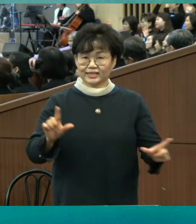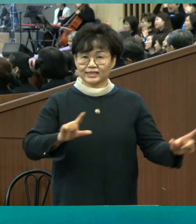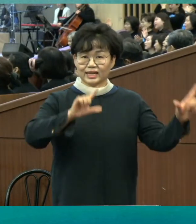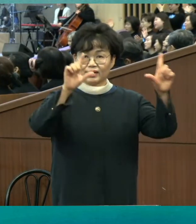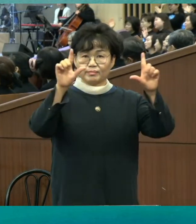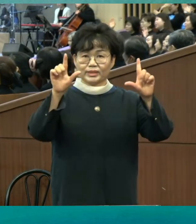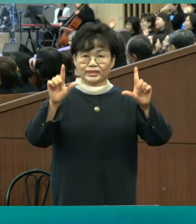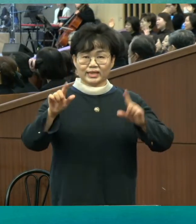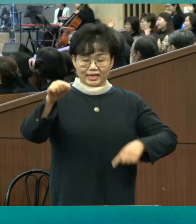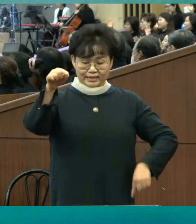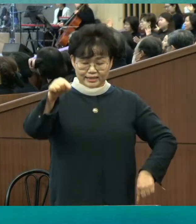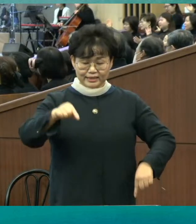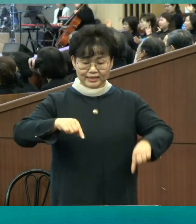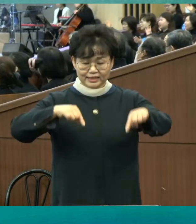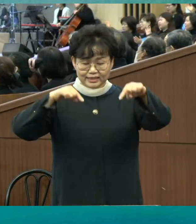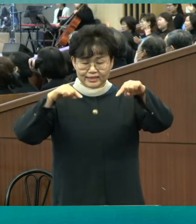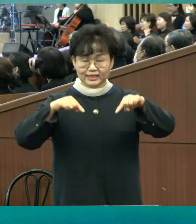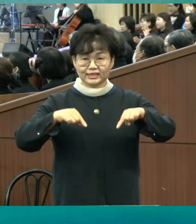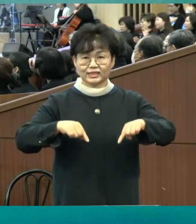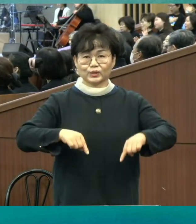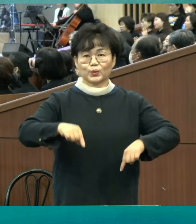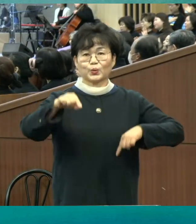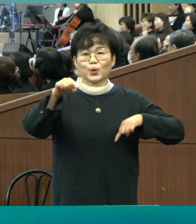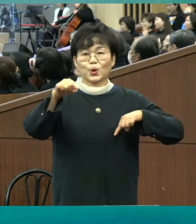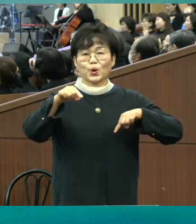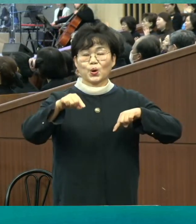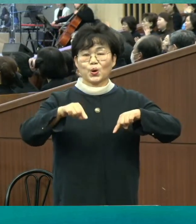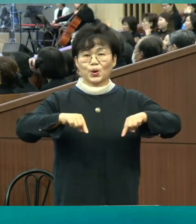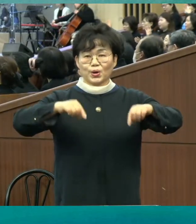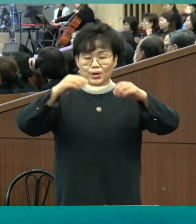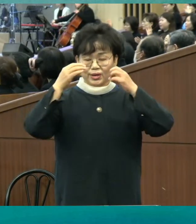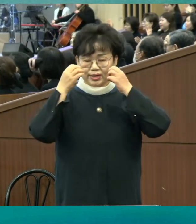나의 삶을 다스리고